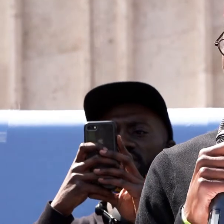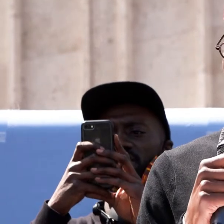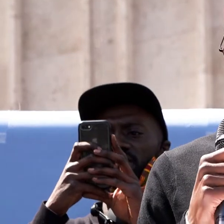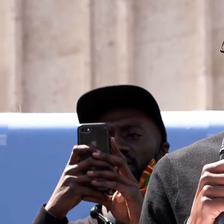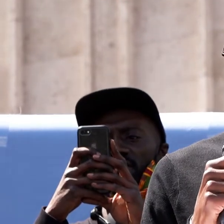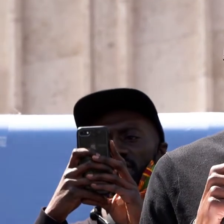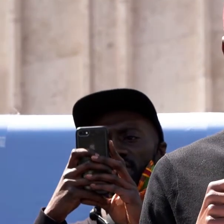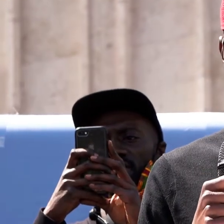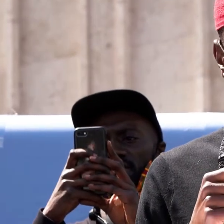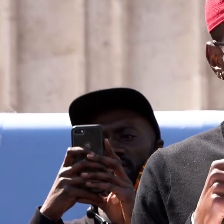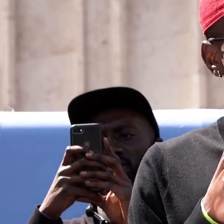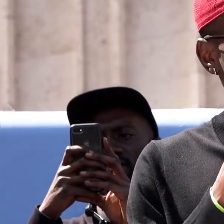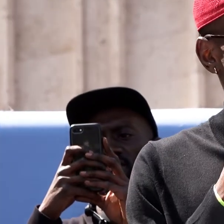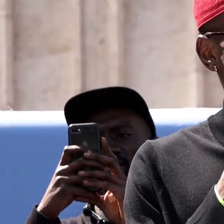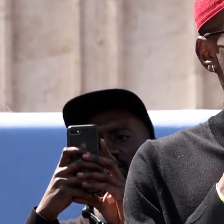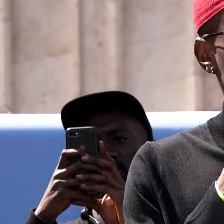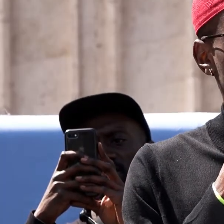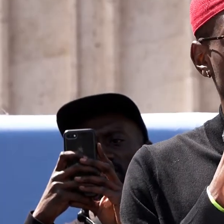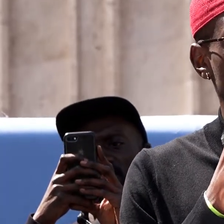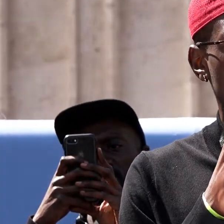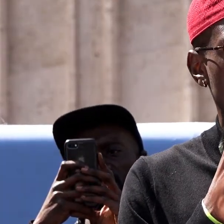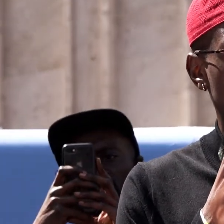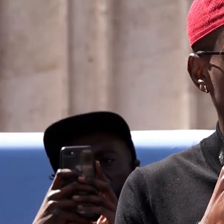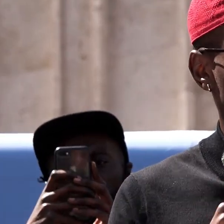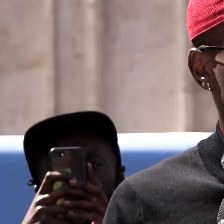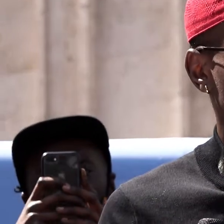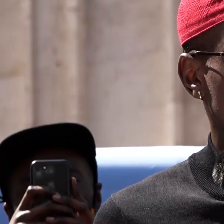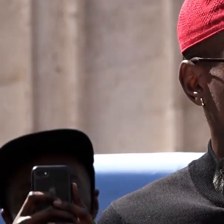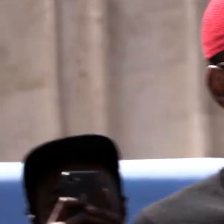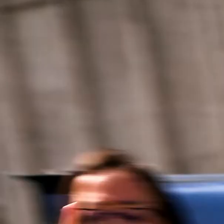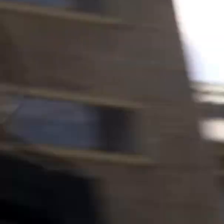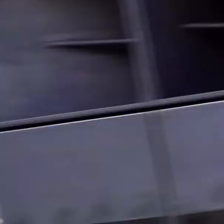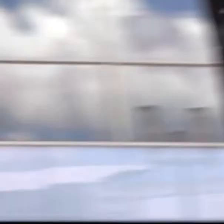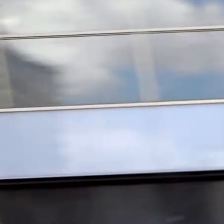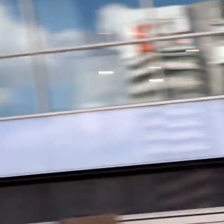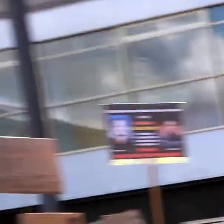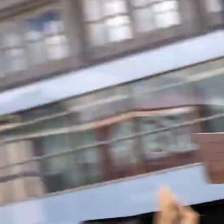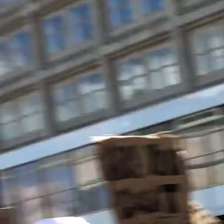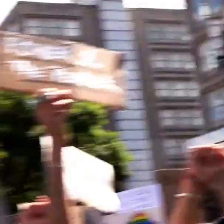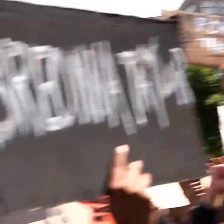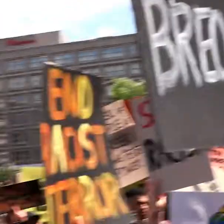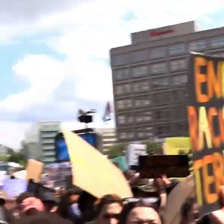Einheit gegen denselben Feind kämpfen, der sich Rassismus nennt.